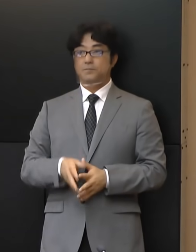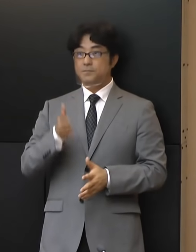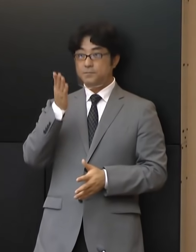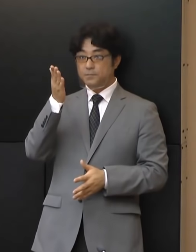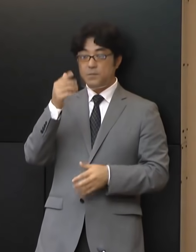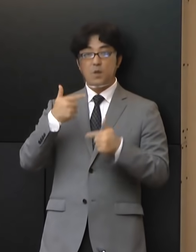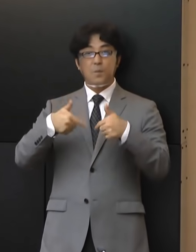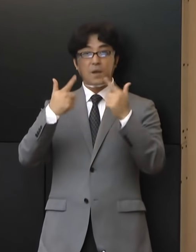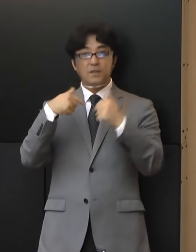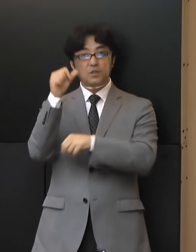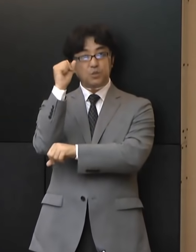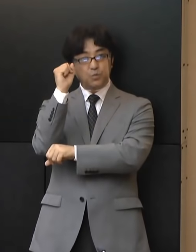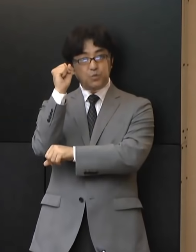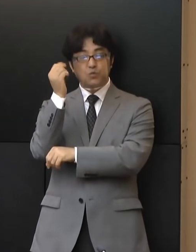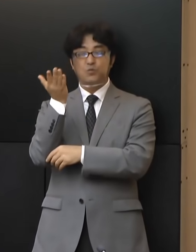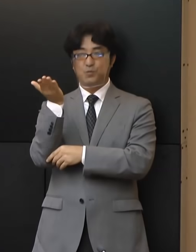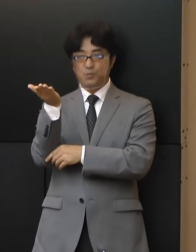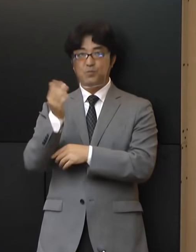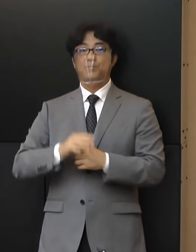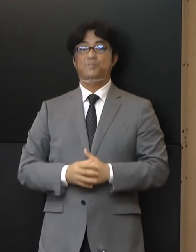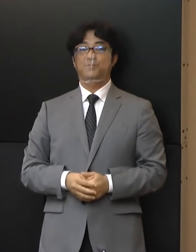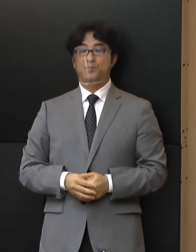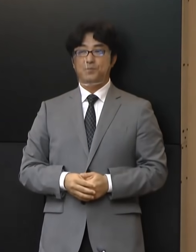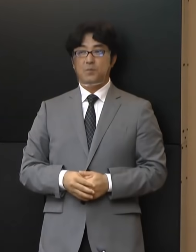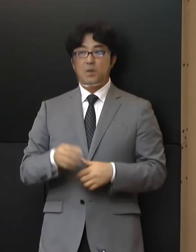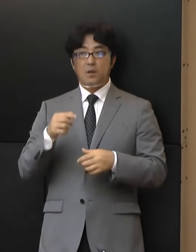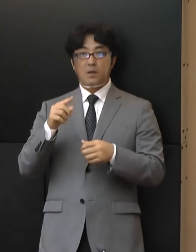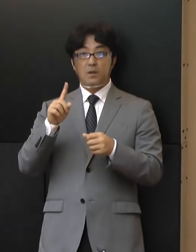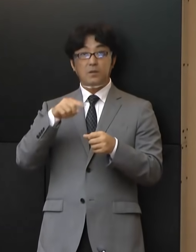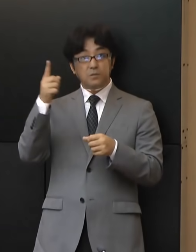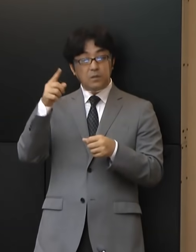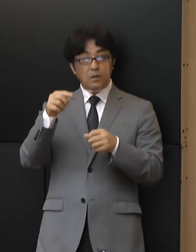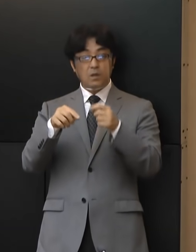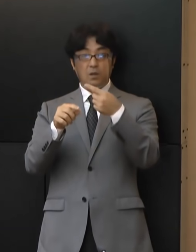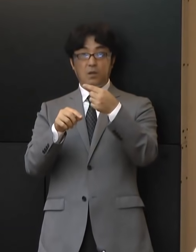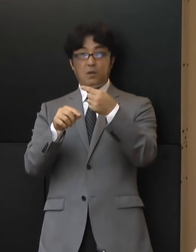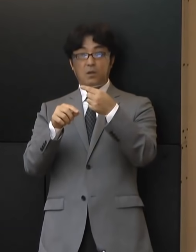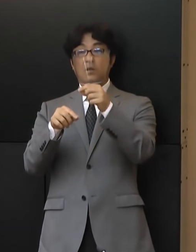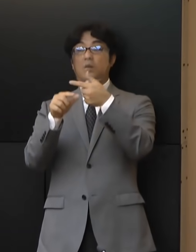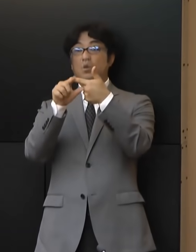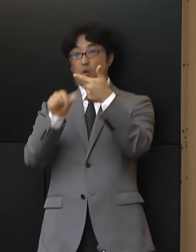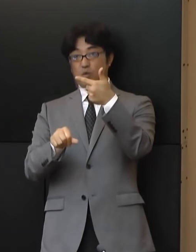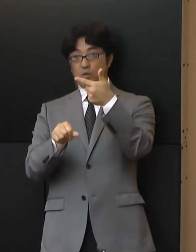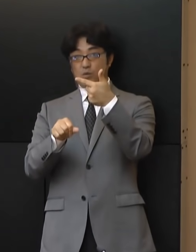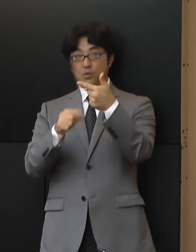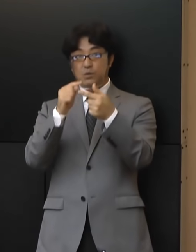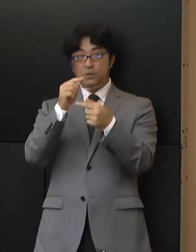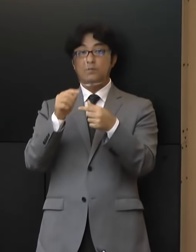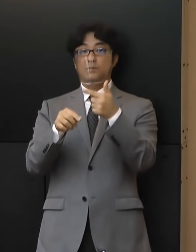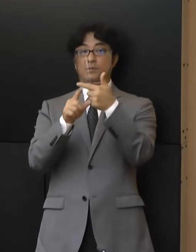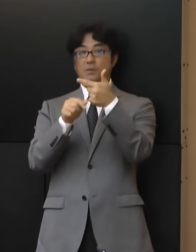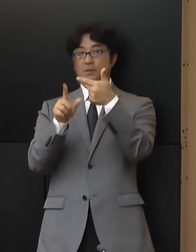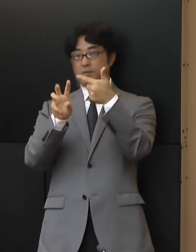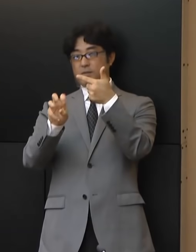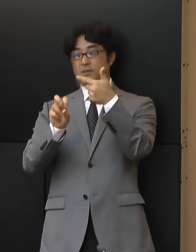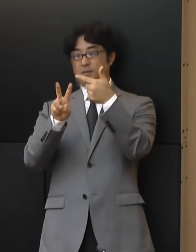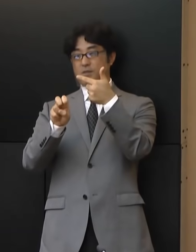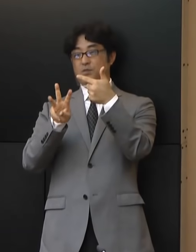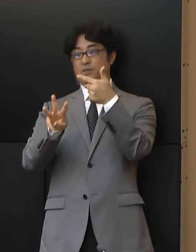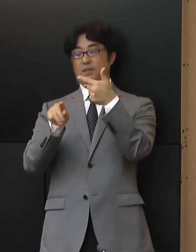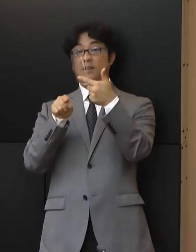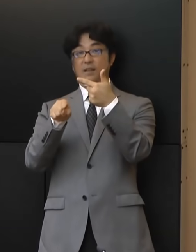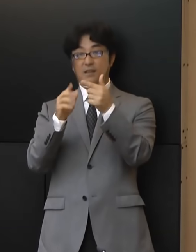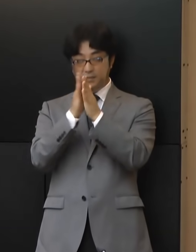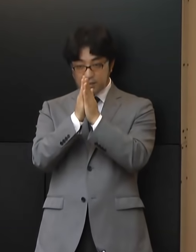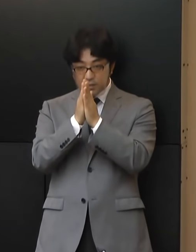毎日新聞だけです。来月のイベリオン期の出展についてお伺いします。一般化熱の見送り